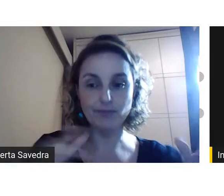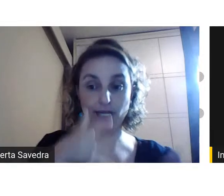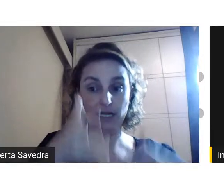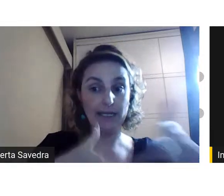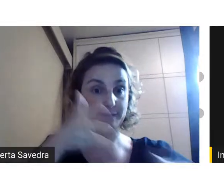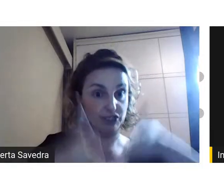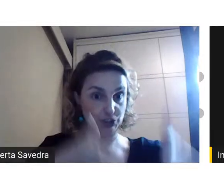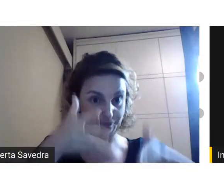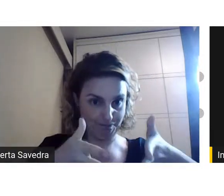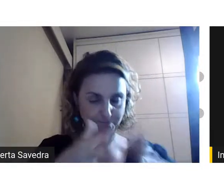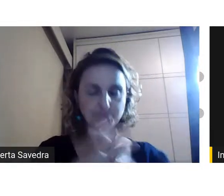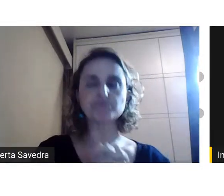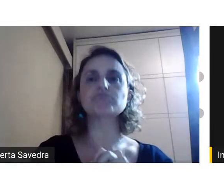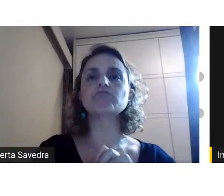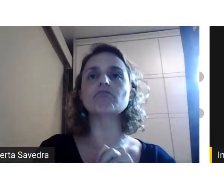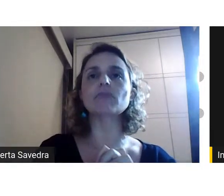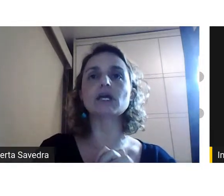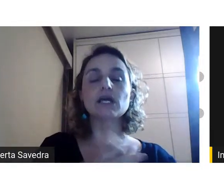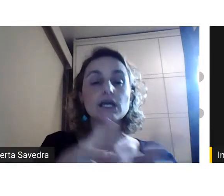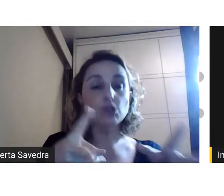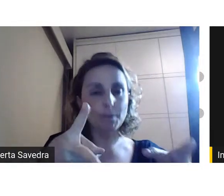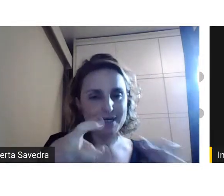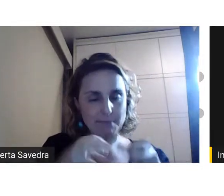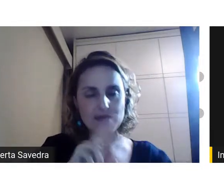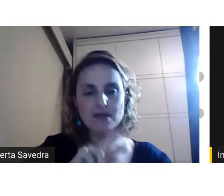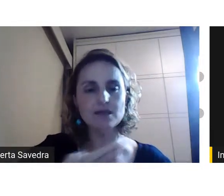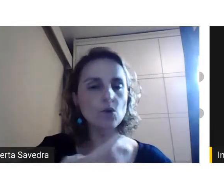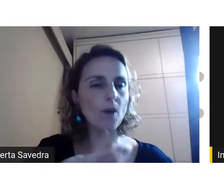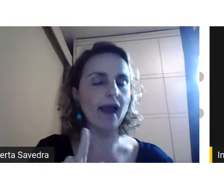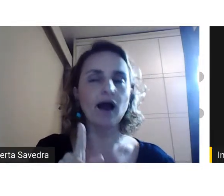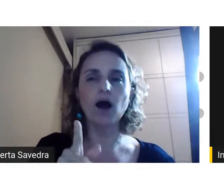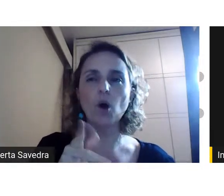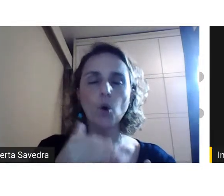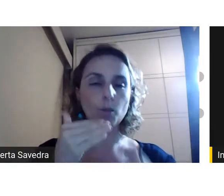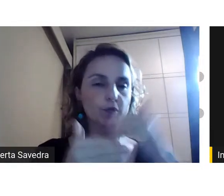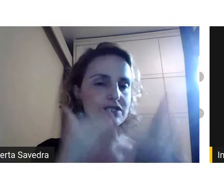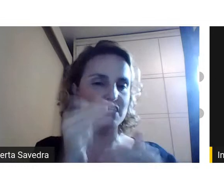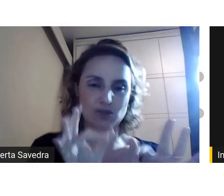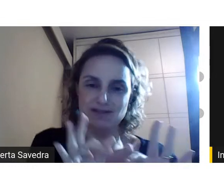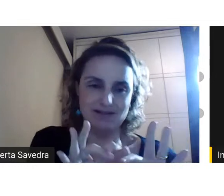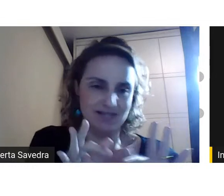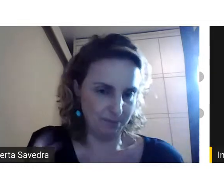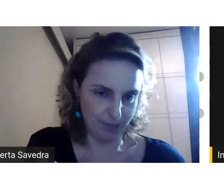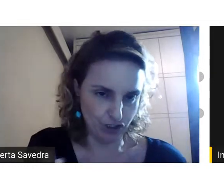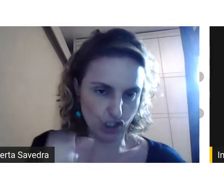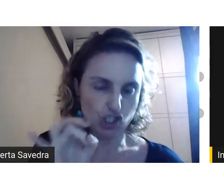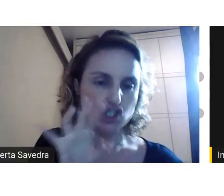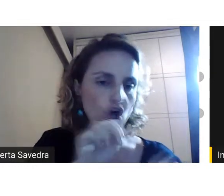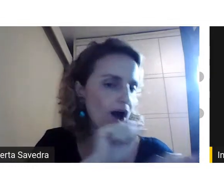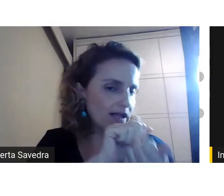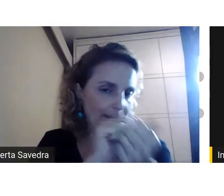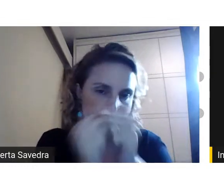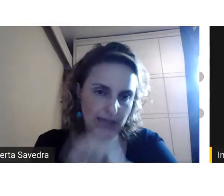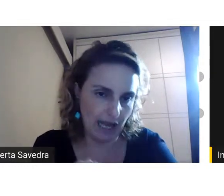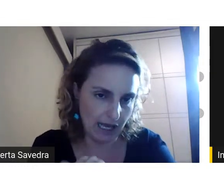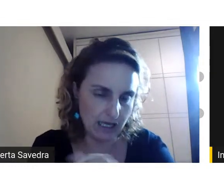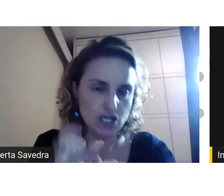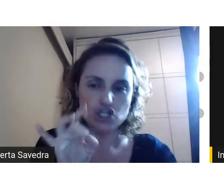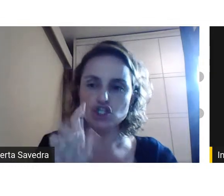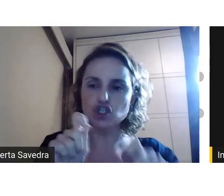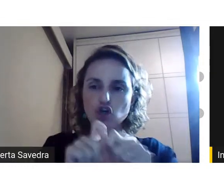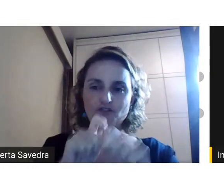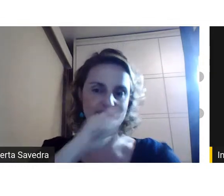o e falávamos sobre diversos assuntos tudo em língua de sinais e eu percebi que o